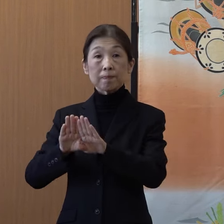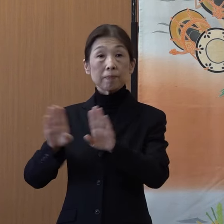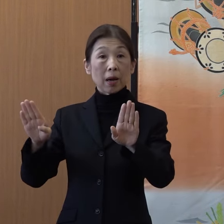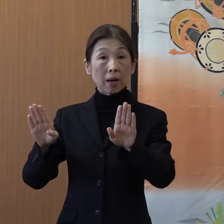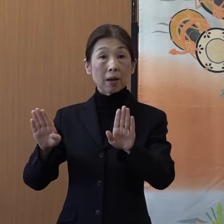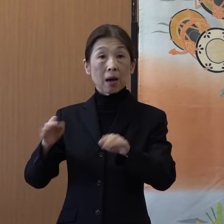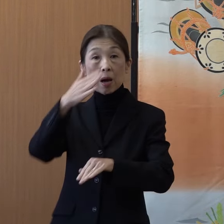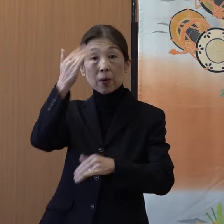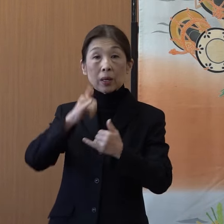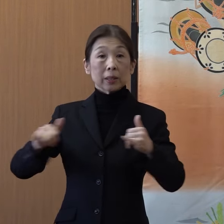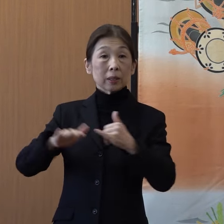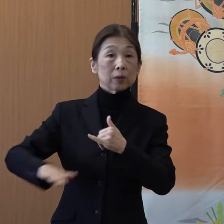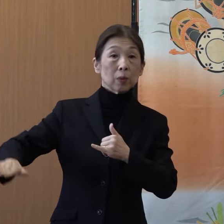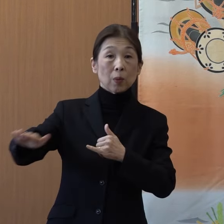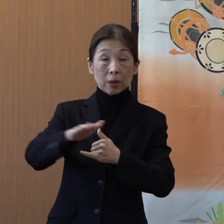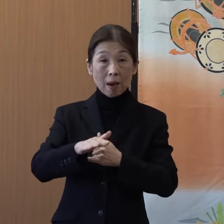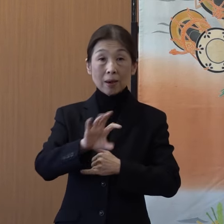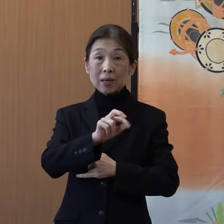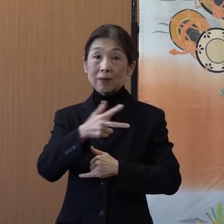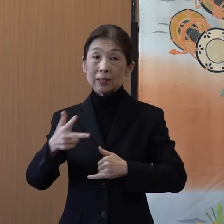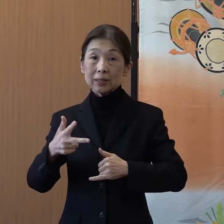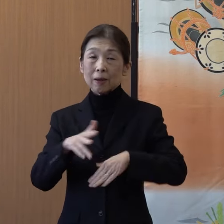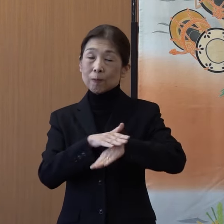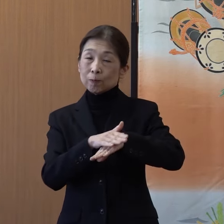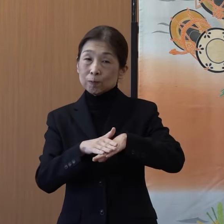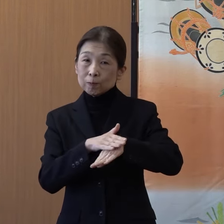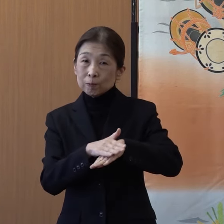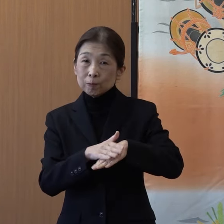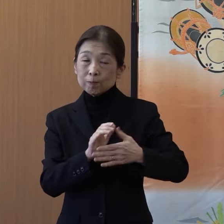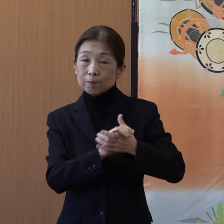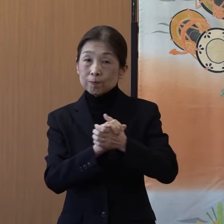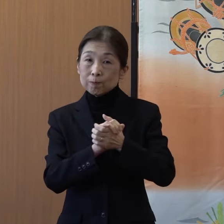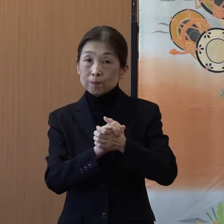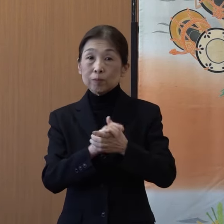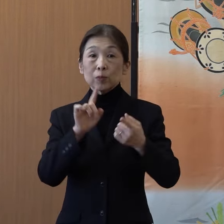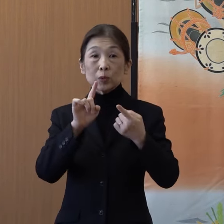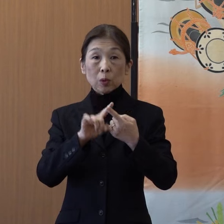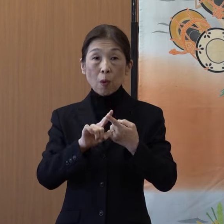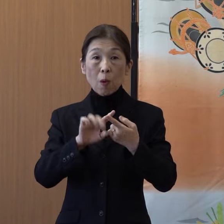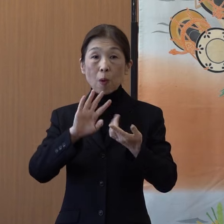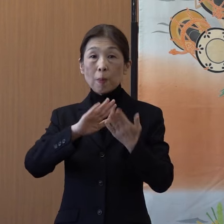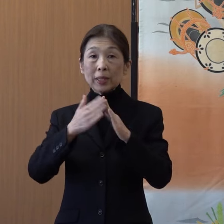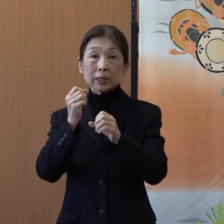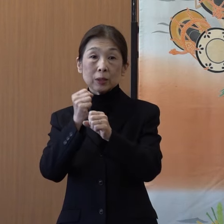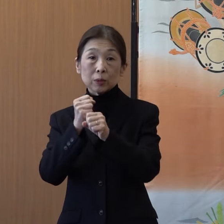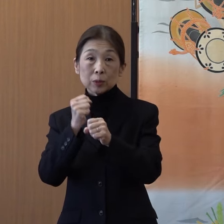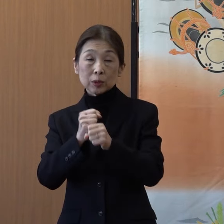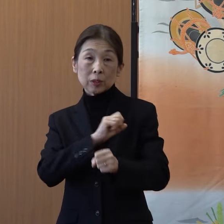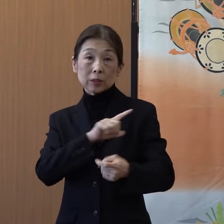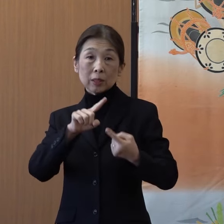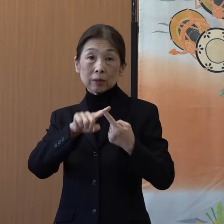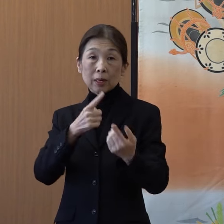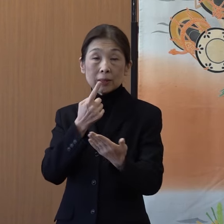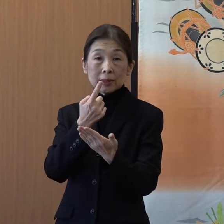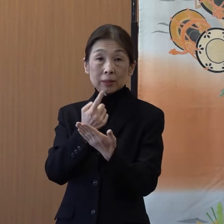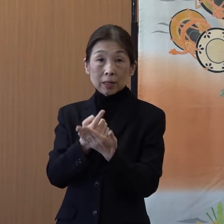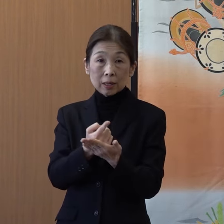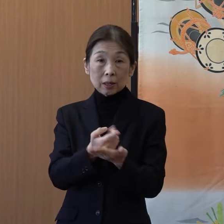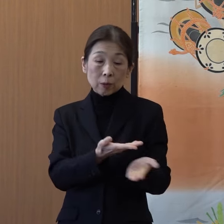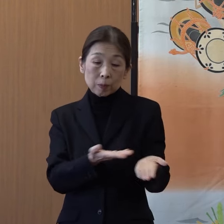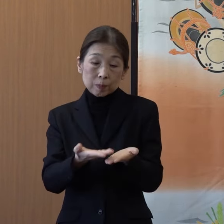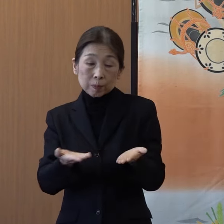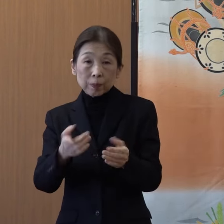い世代が金沢の町に愛着を持つとともに、町づくりへの積極的な参画を促す